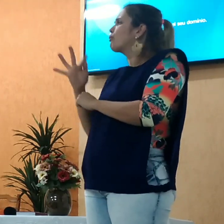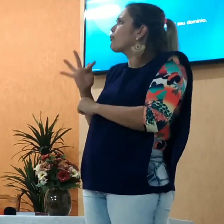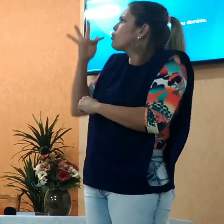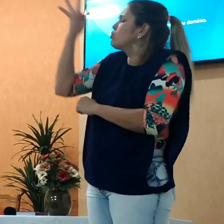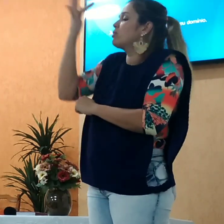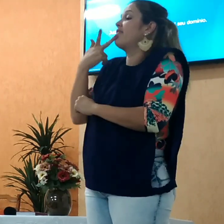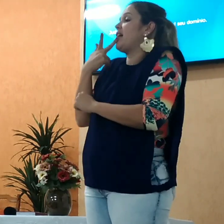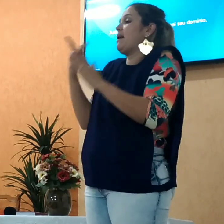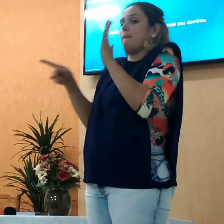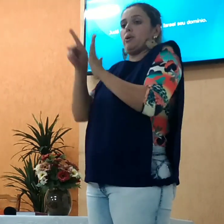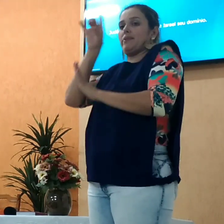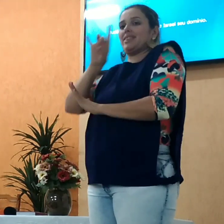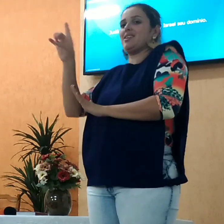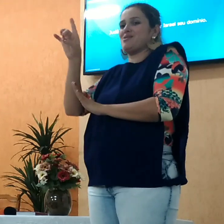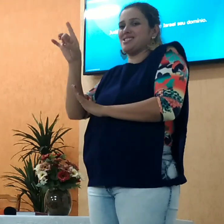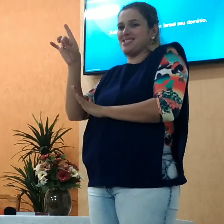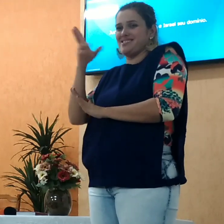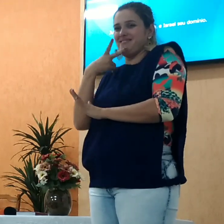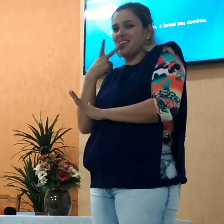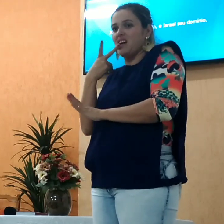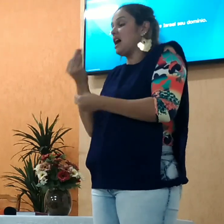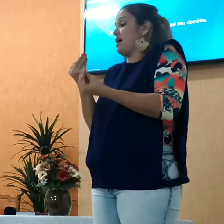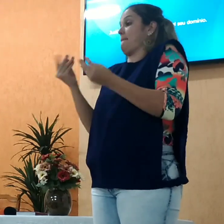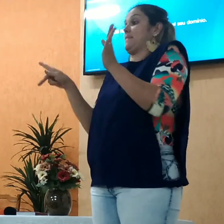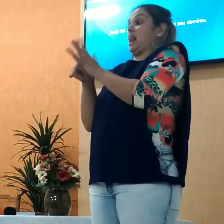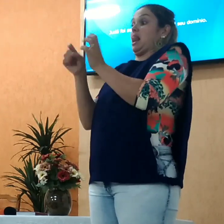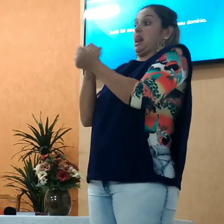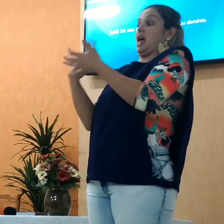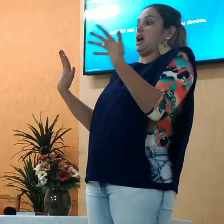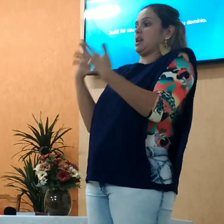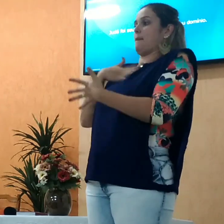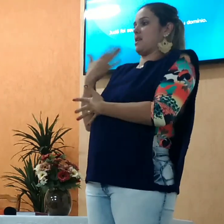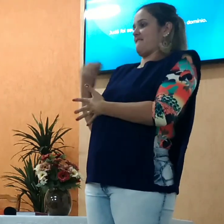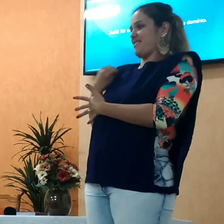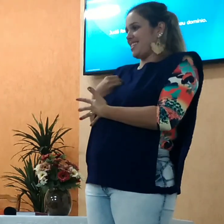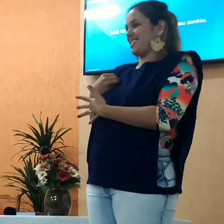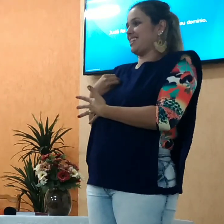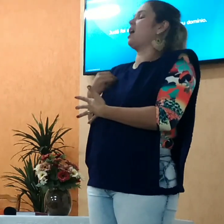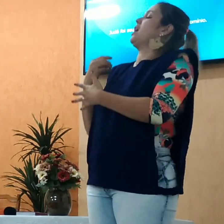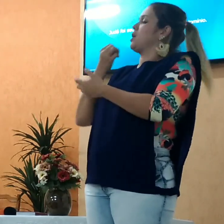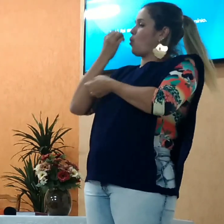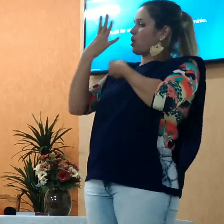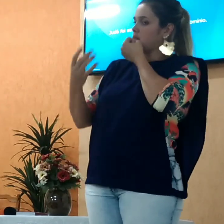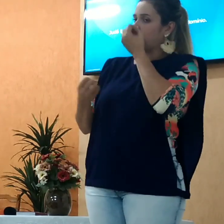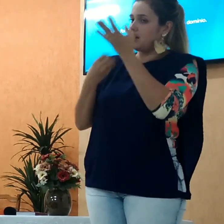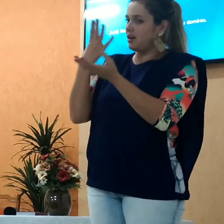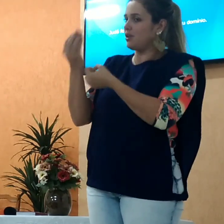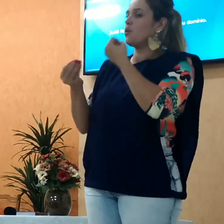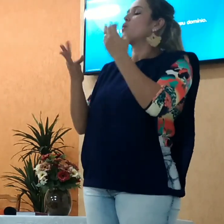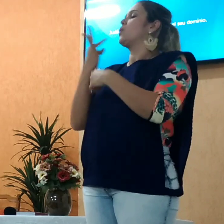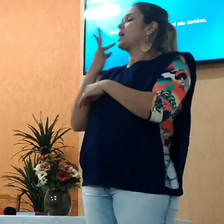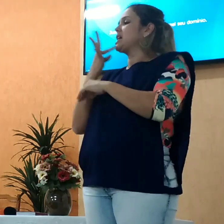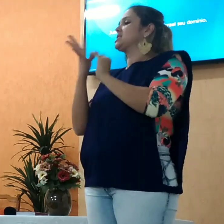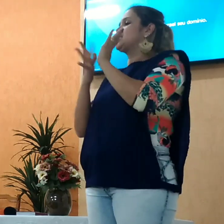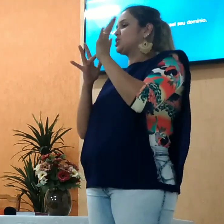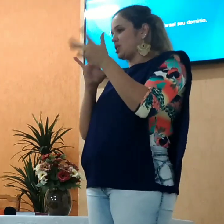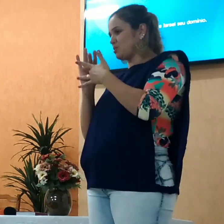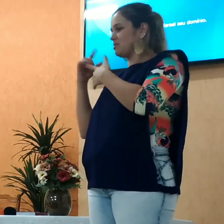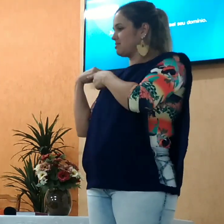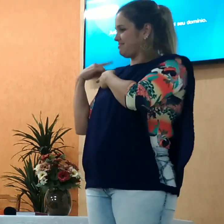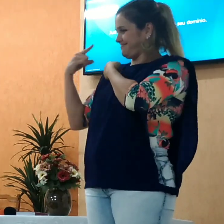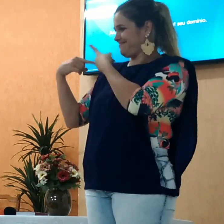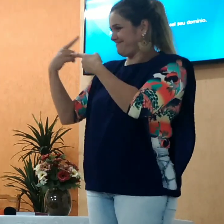da presença e do poder do grande Deus, para que as outras nações também pudessem conhecer. E agora